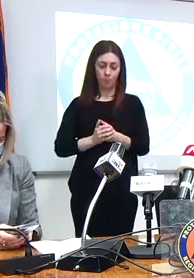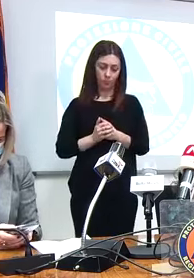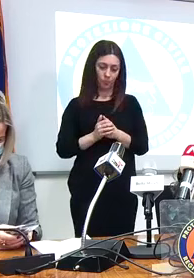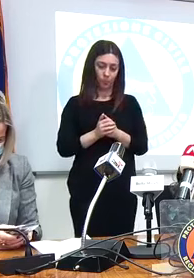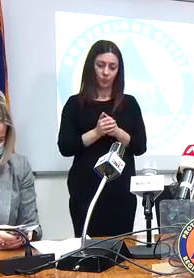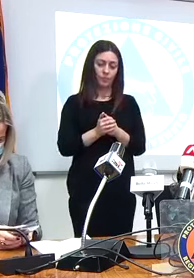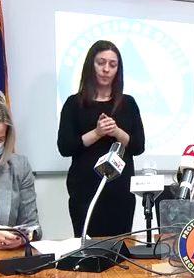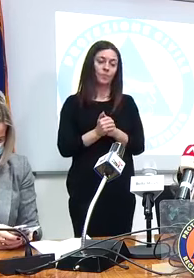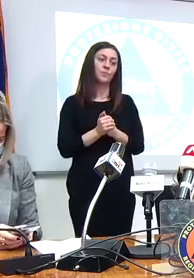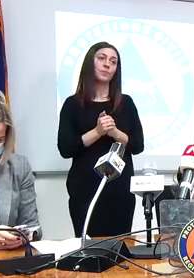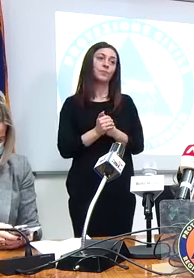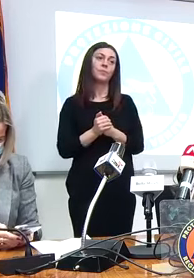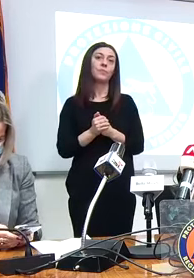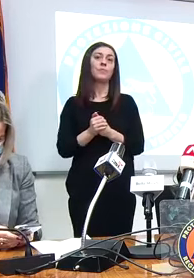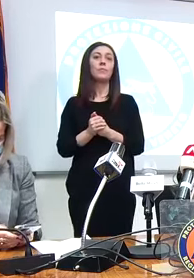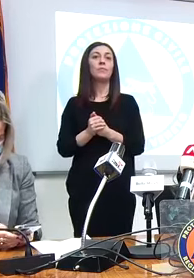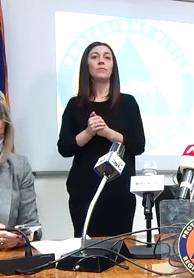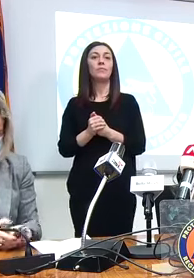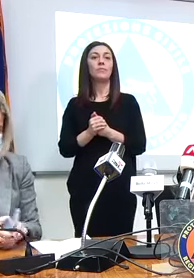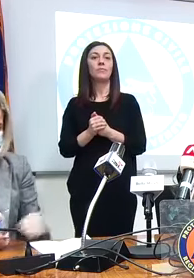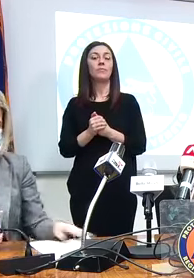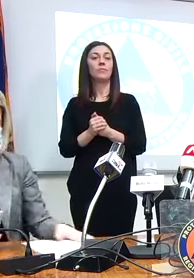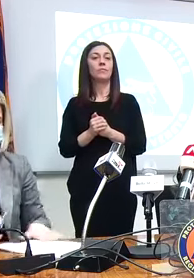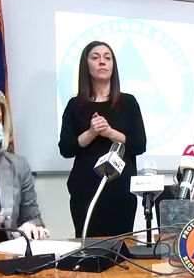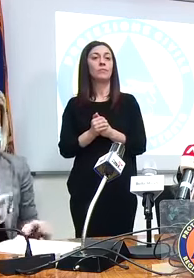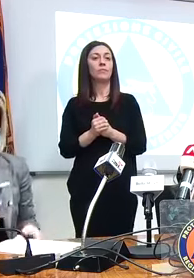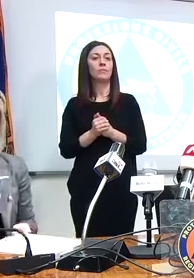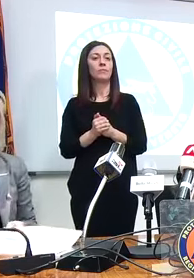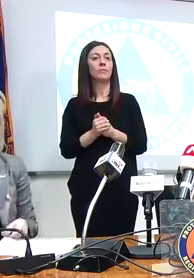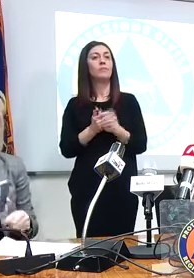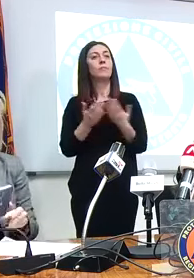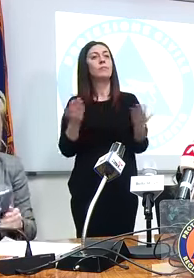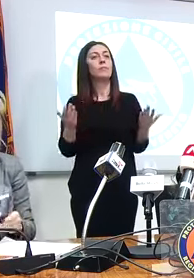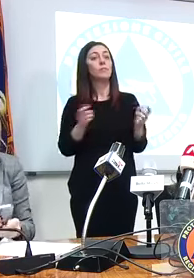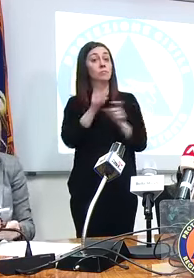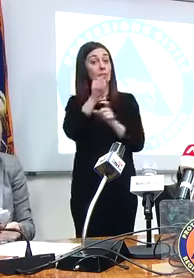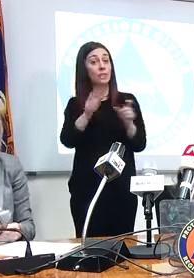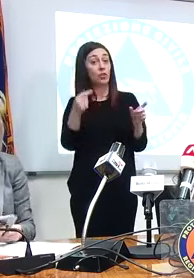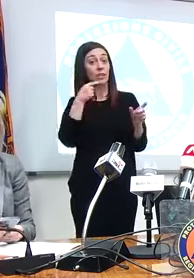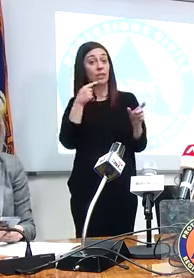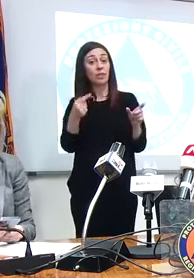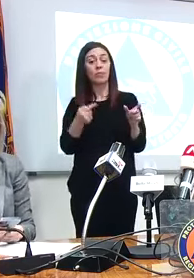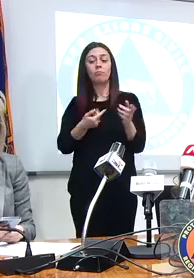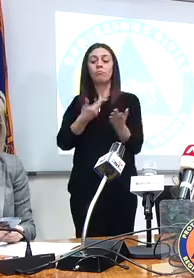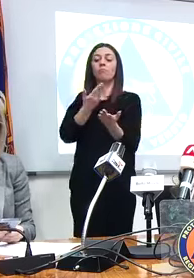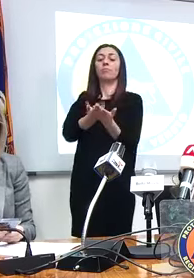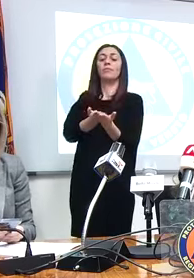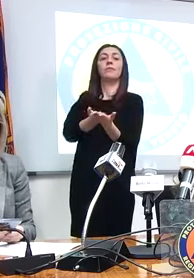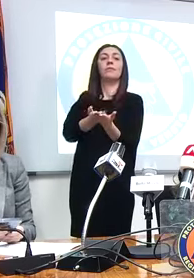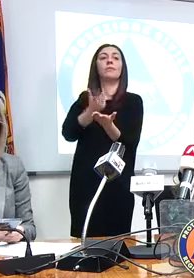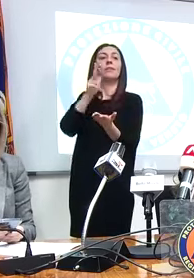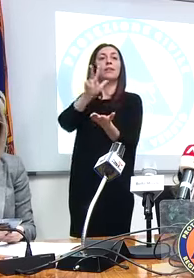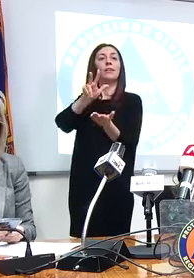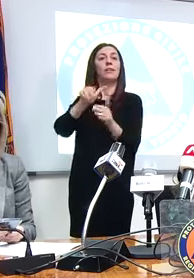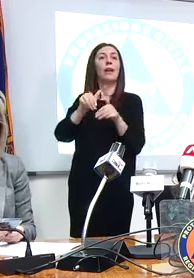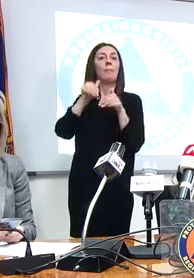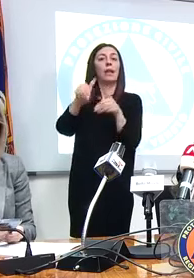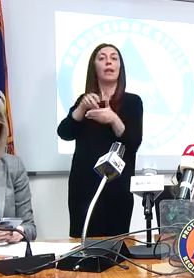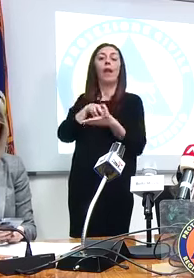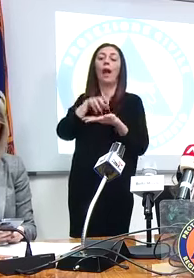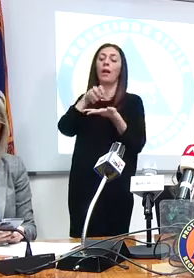realtà. Cioè, chi dice di mettere 3 miliardi sul piatto, con chi ha parlato?